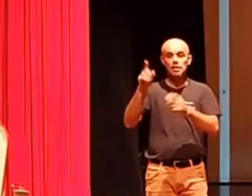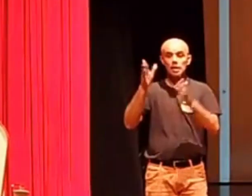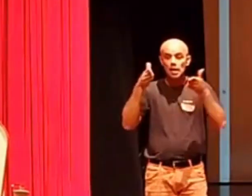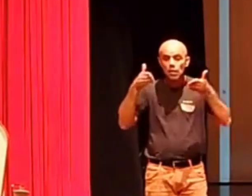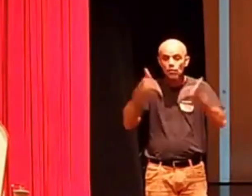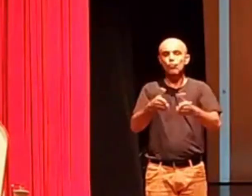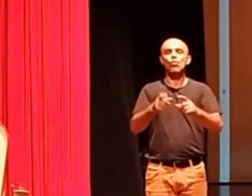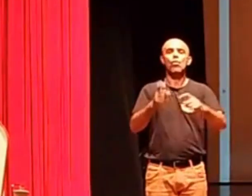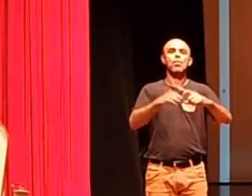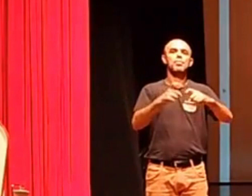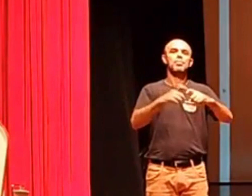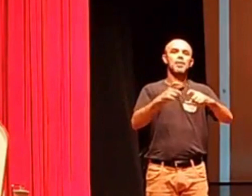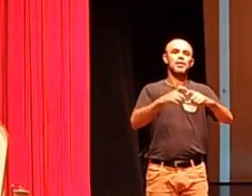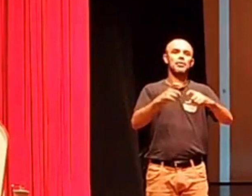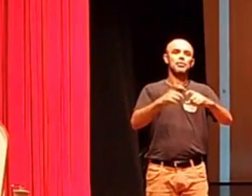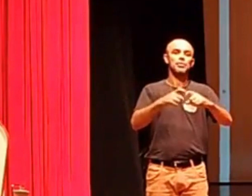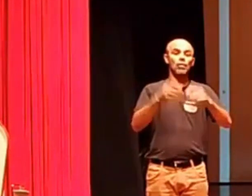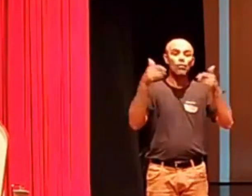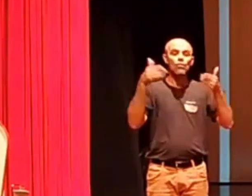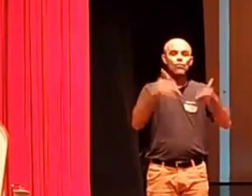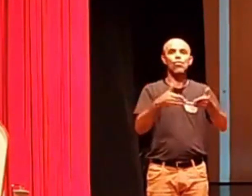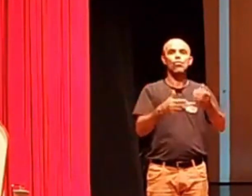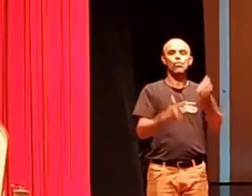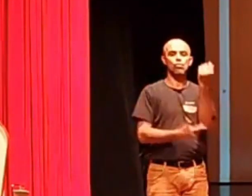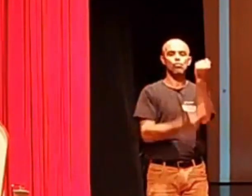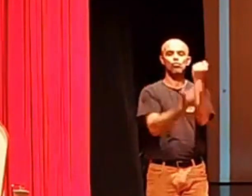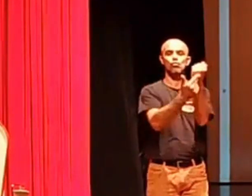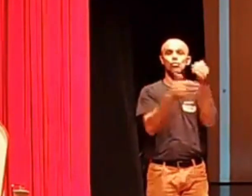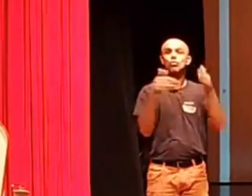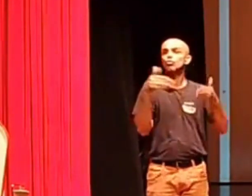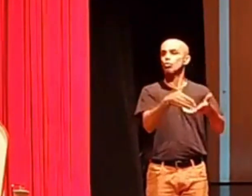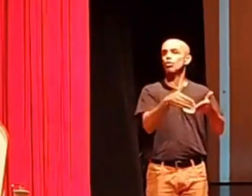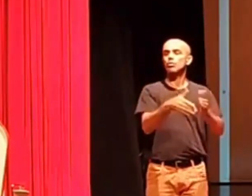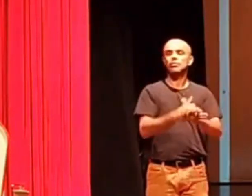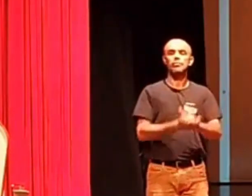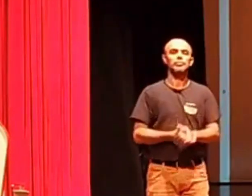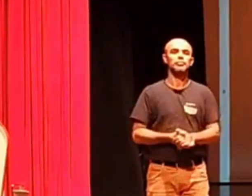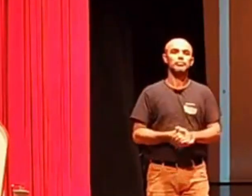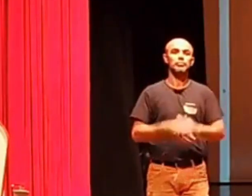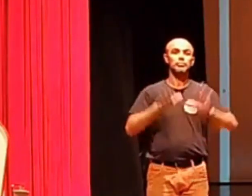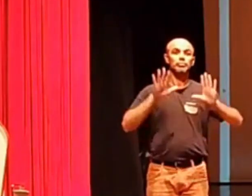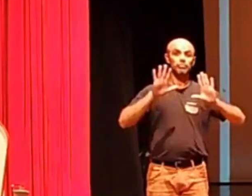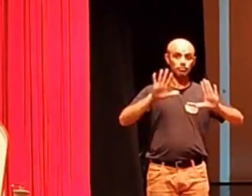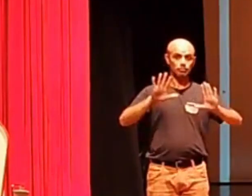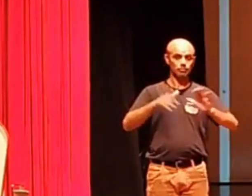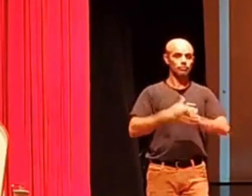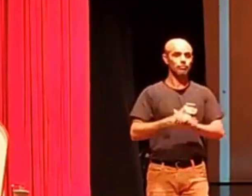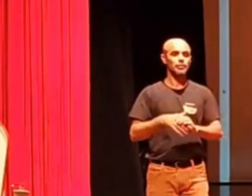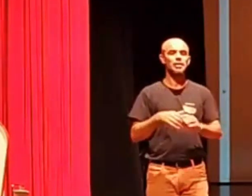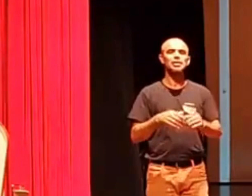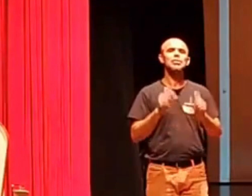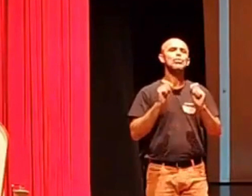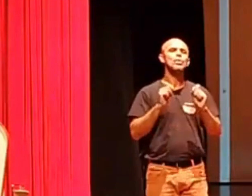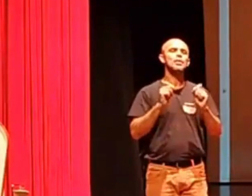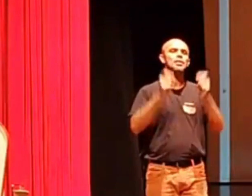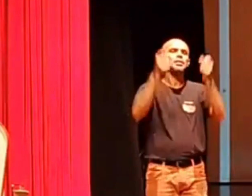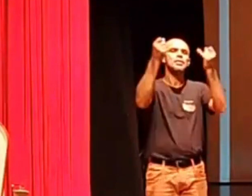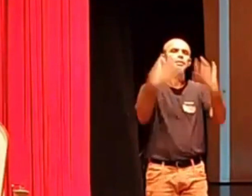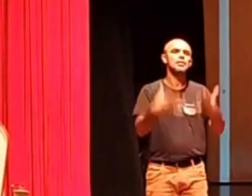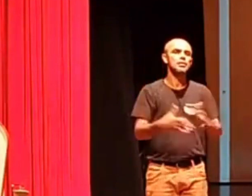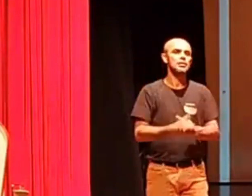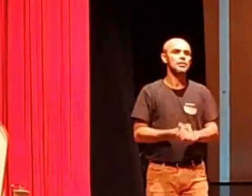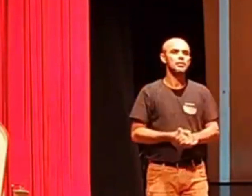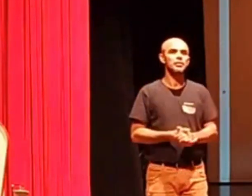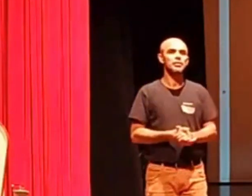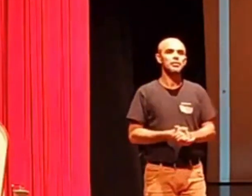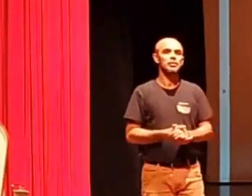médica que vai falar especificamente de cirurgia. Porém, eles falam que